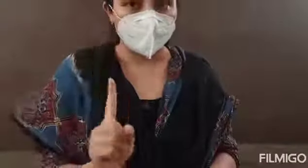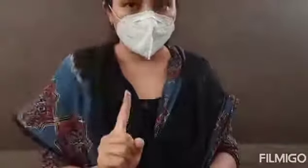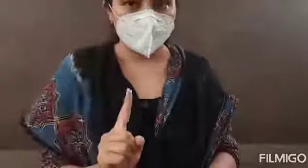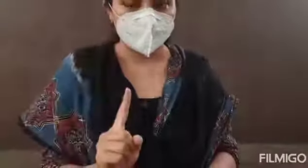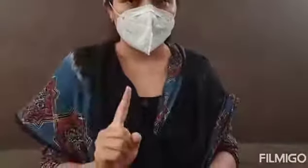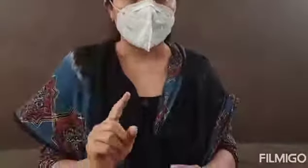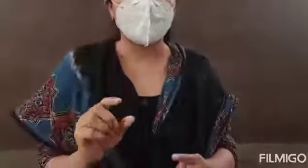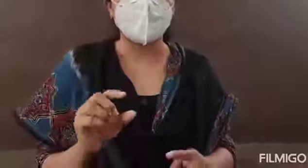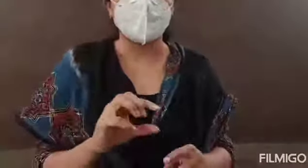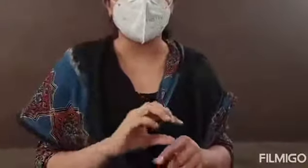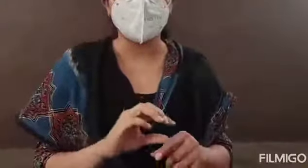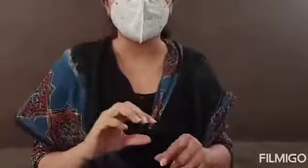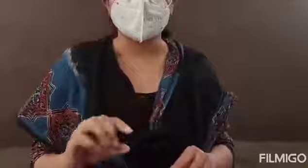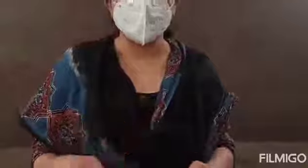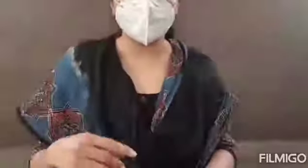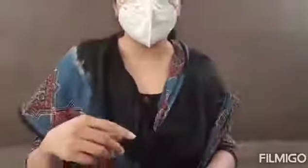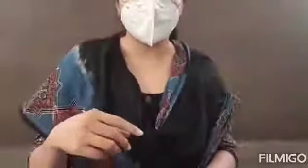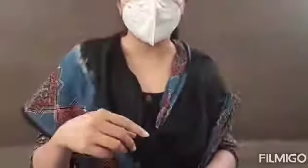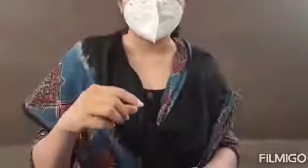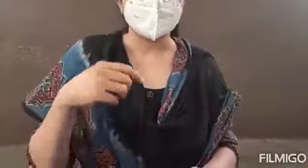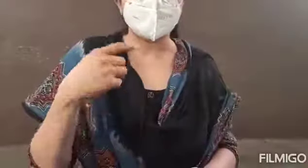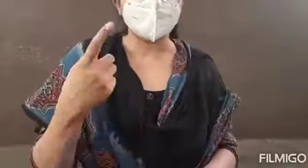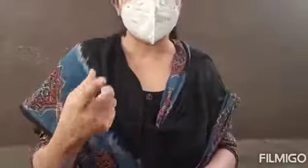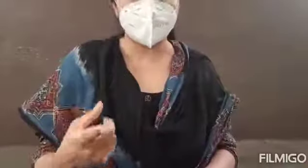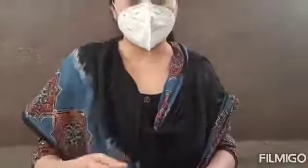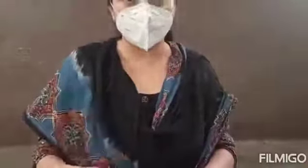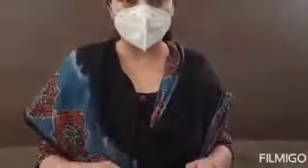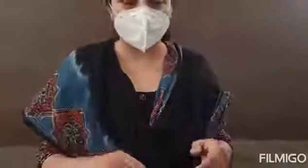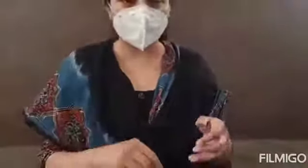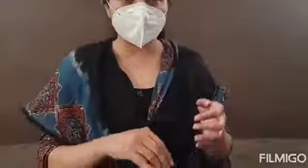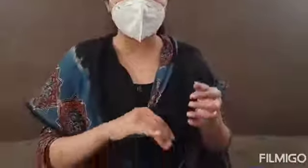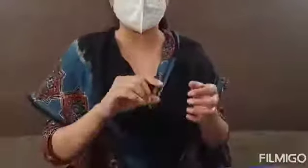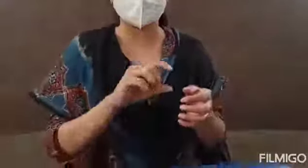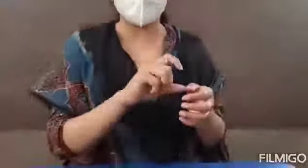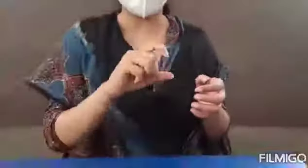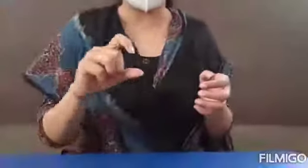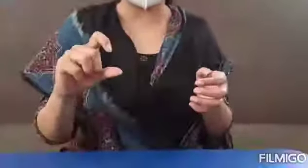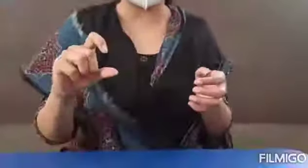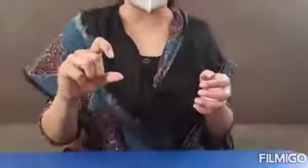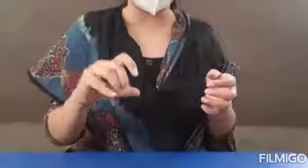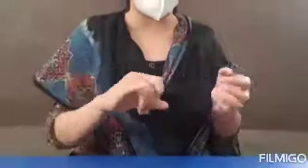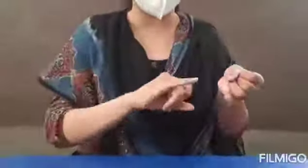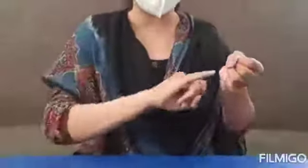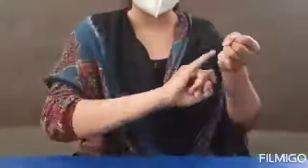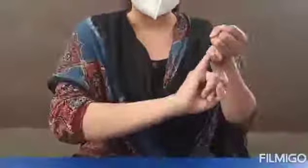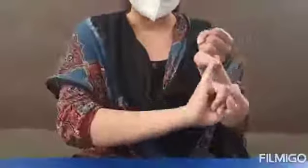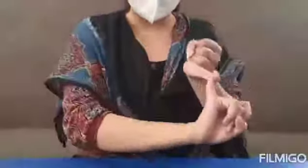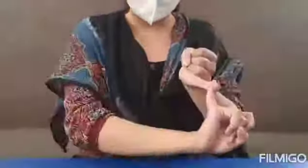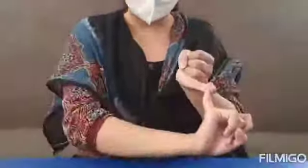હાય, આ મારું આખું નામ થઈ ગયું. બરાબર, હું ફરી વાર તમને બતાવું છું મારો સ્પેલિંગ કેવી રીતે છે શ્રુતિનો.